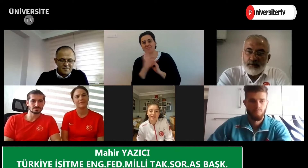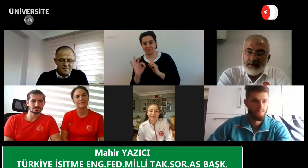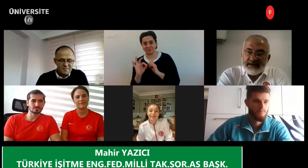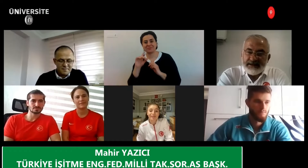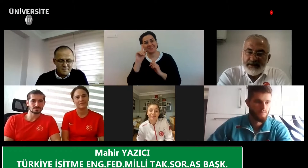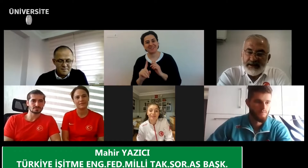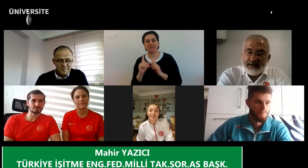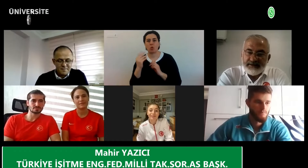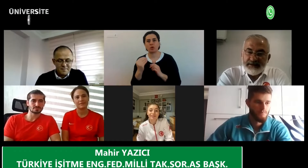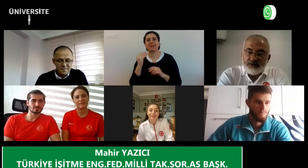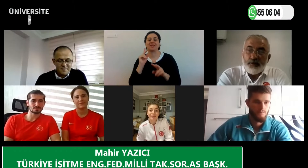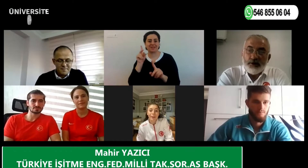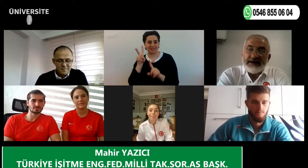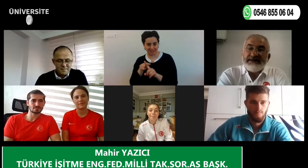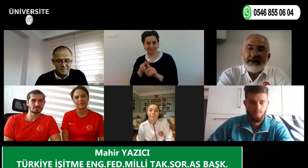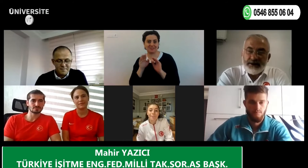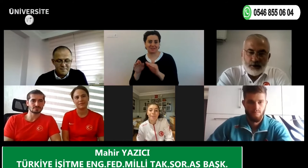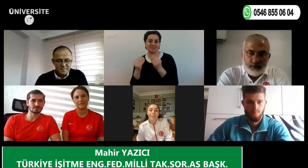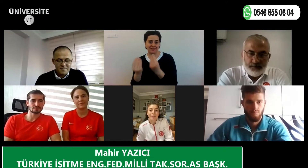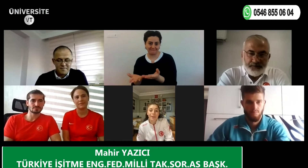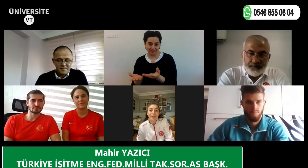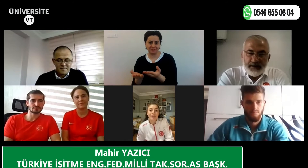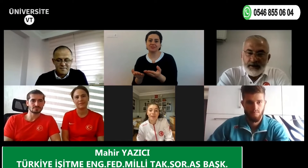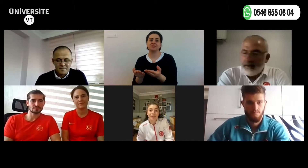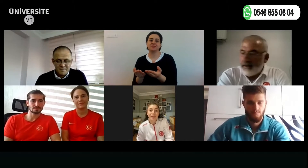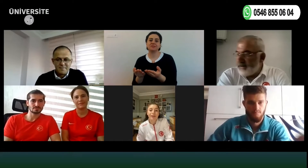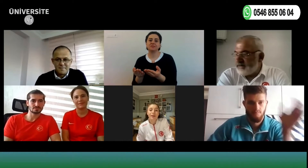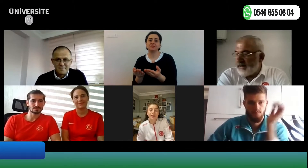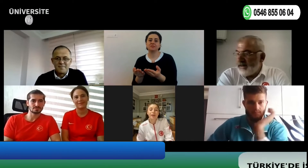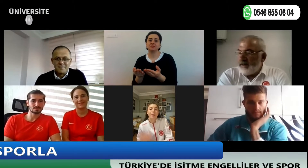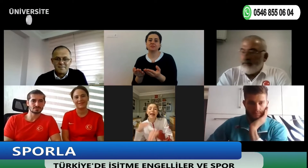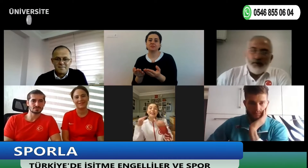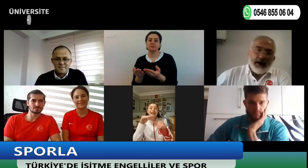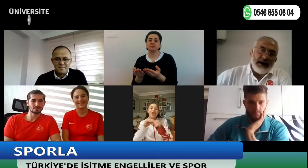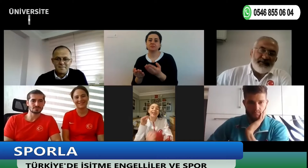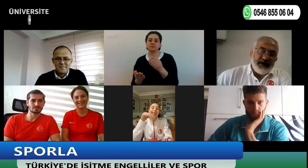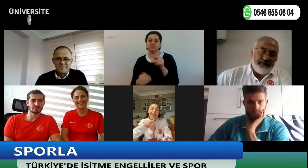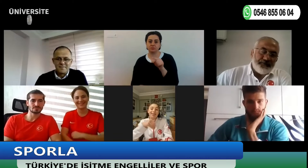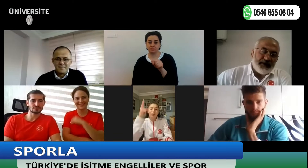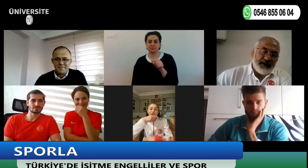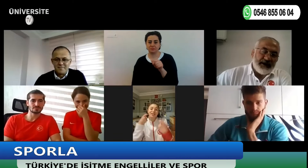kez olması hasabıyla katıldı. Çok büyük destekleri oldu. Ayrıca